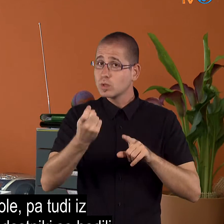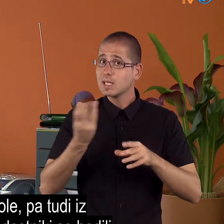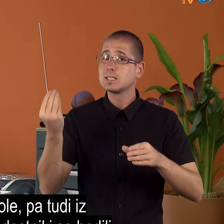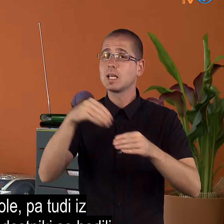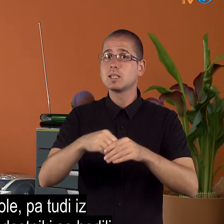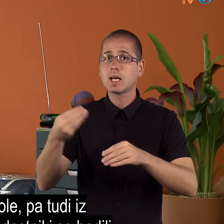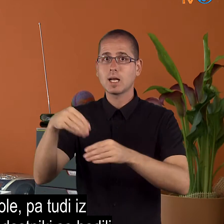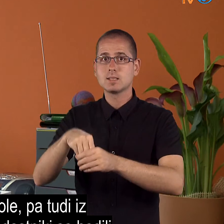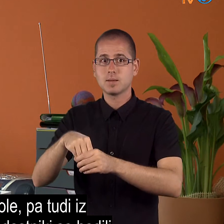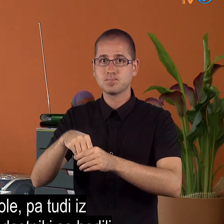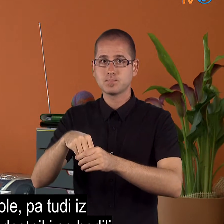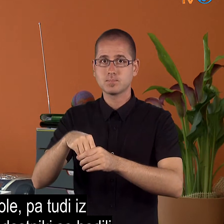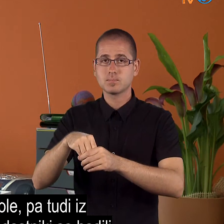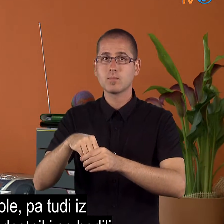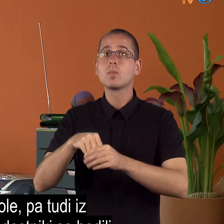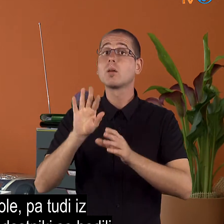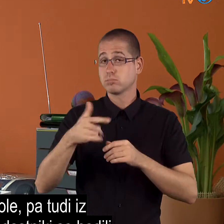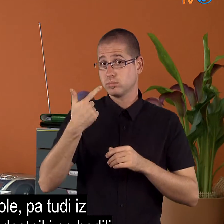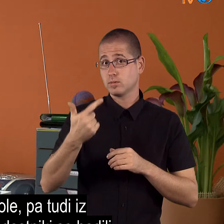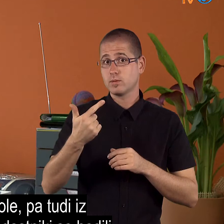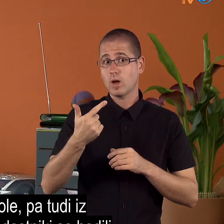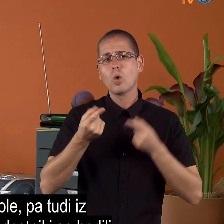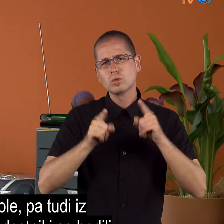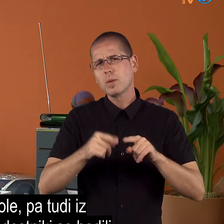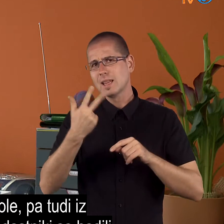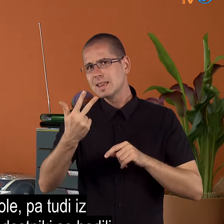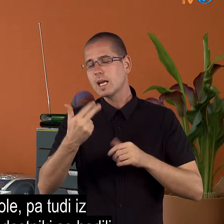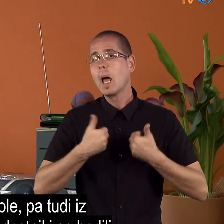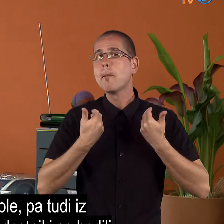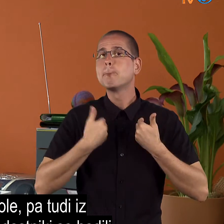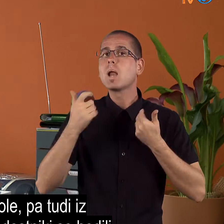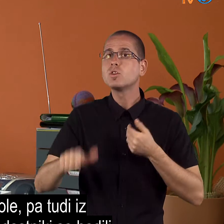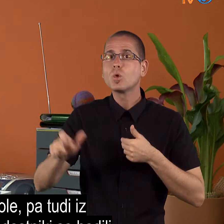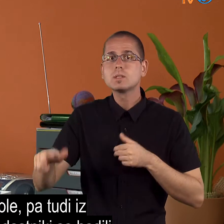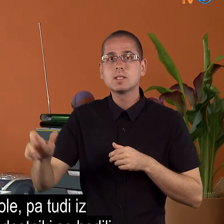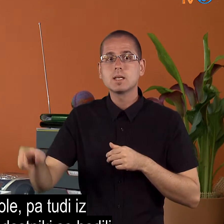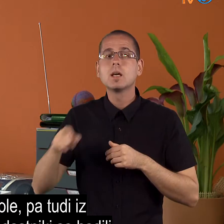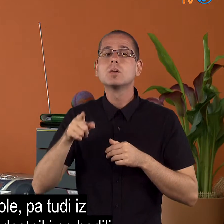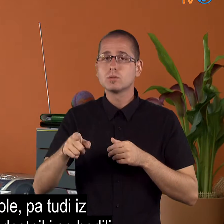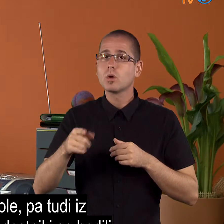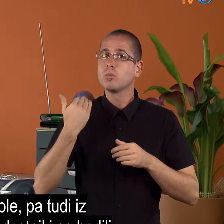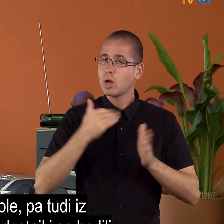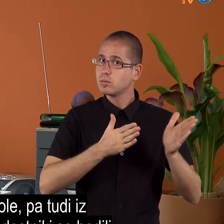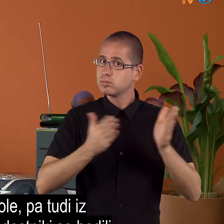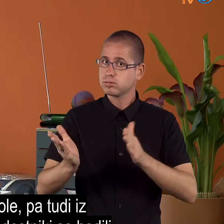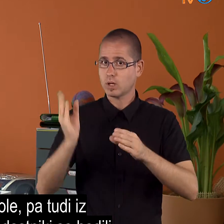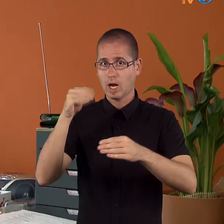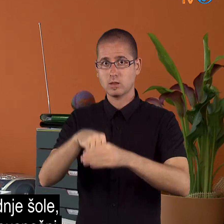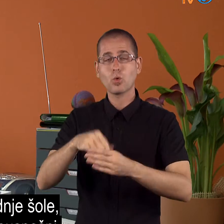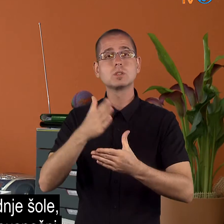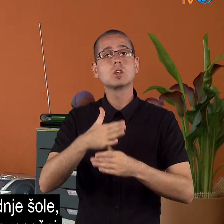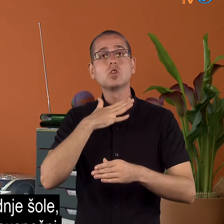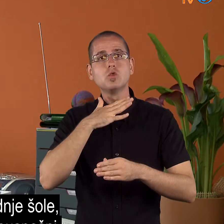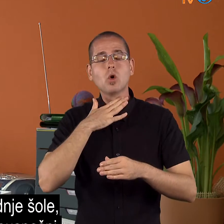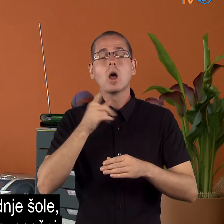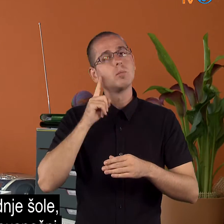pa tudi iz integracije. Kar 2 oziroma 3 mladostniki so hodili v redne